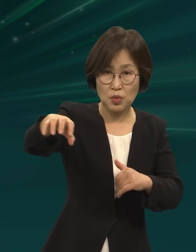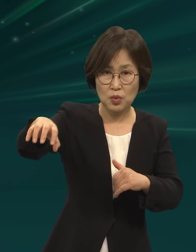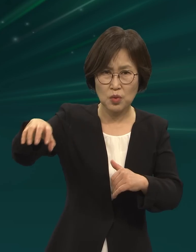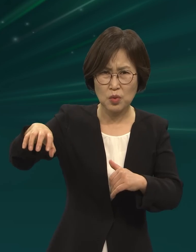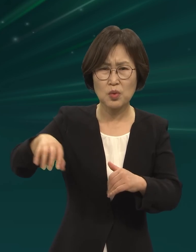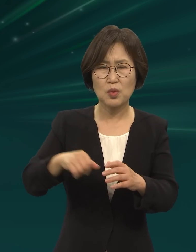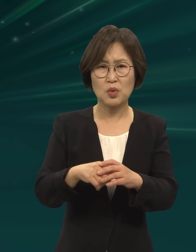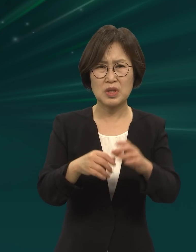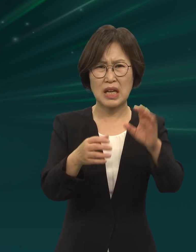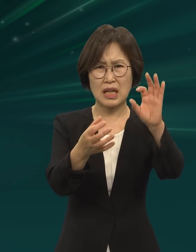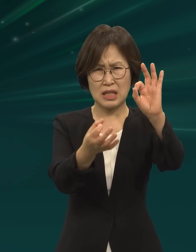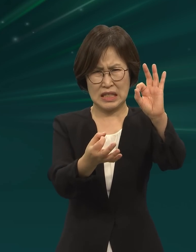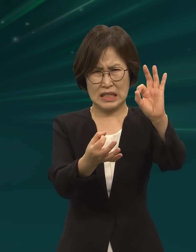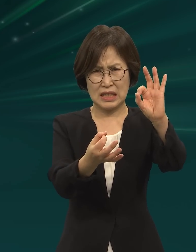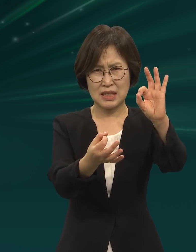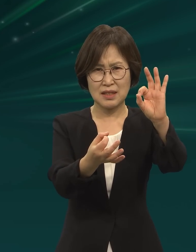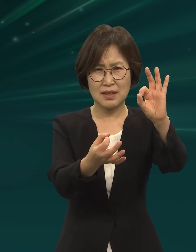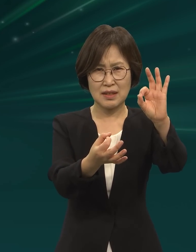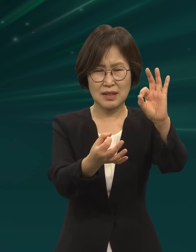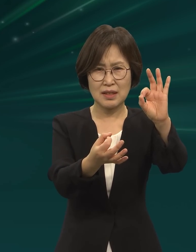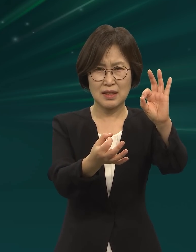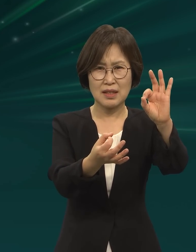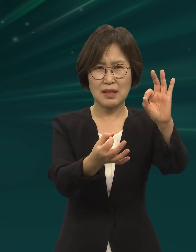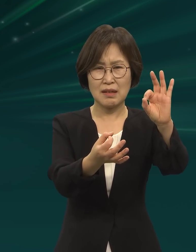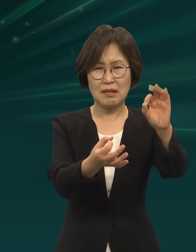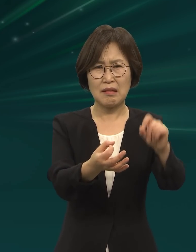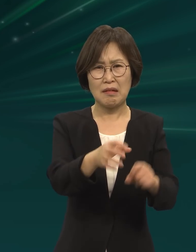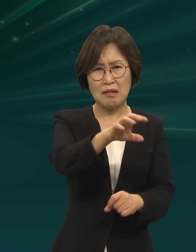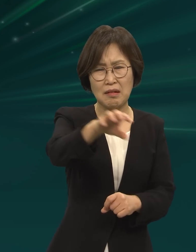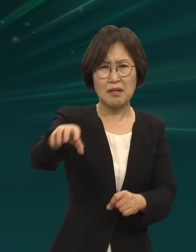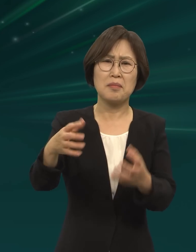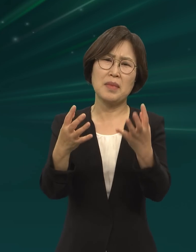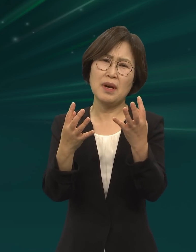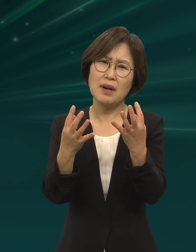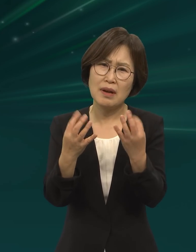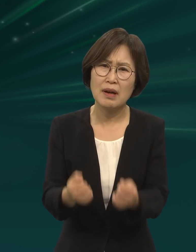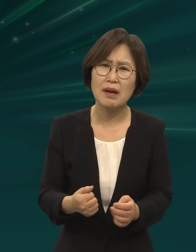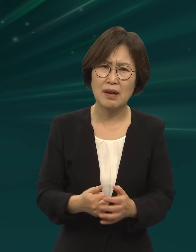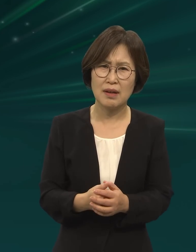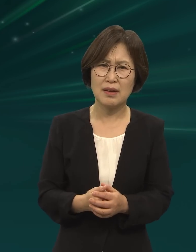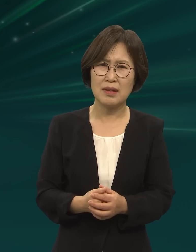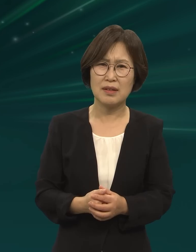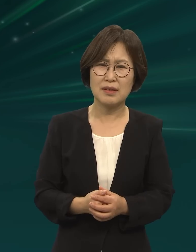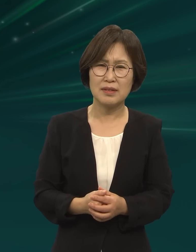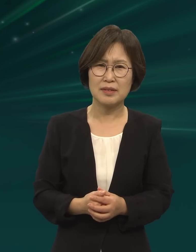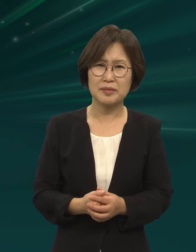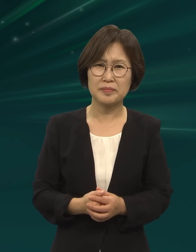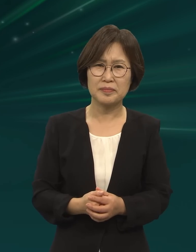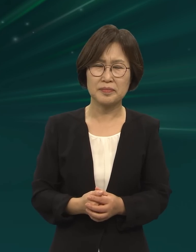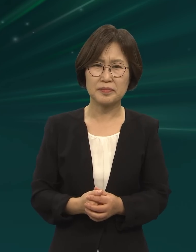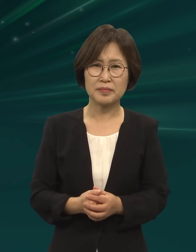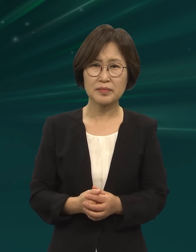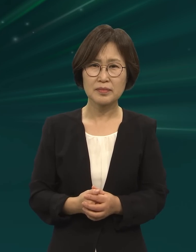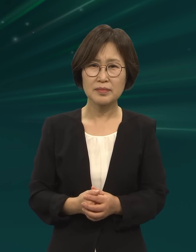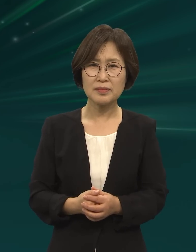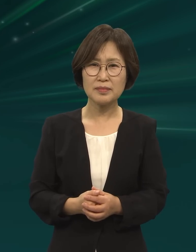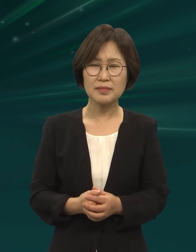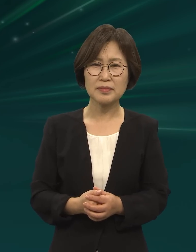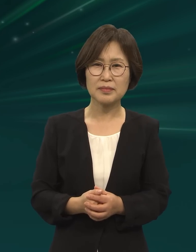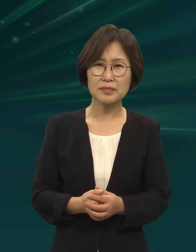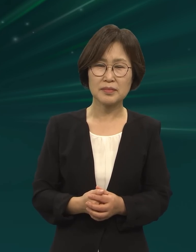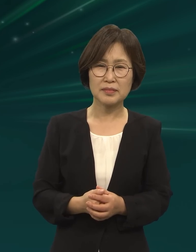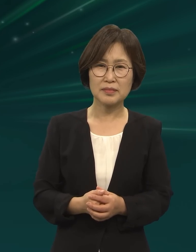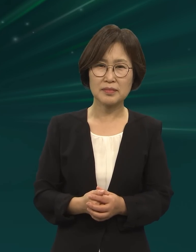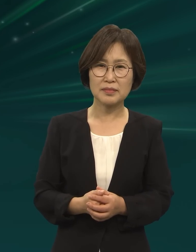이런 다 성전들이 많습니다. 제가 너무 짧게 줄여서 지금 보여주는데 엄청 많습니다. 그래서 저는 거기에